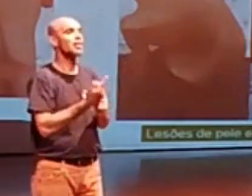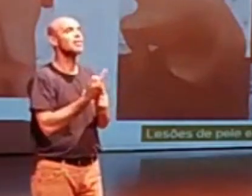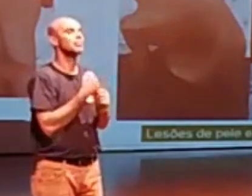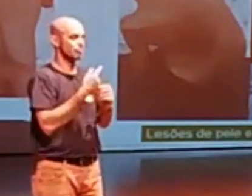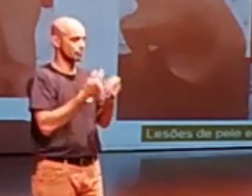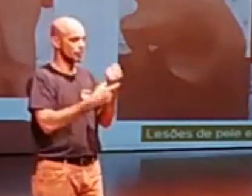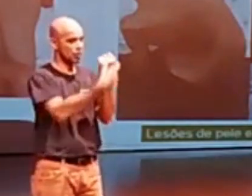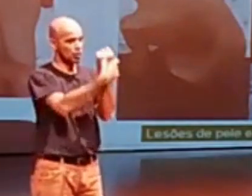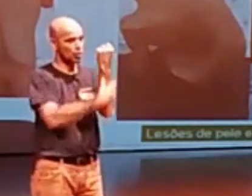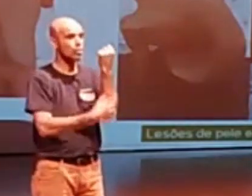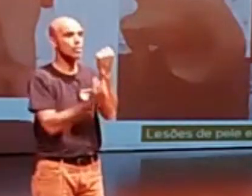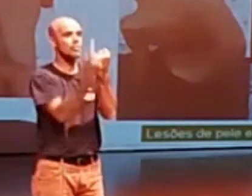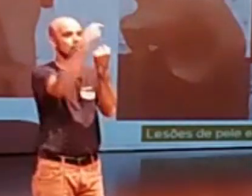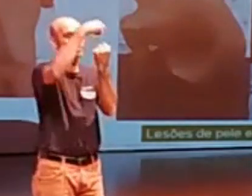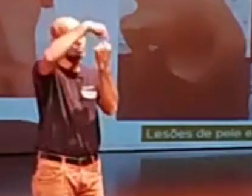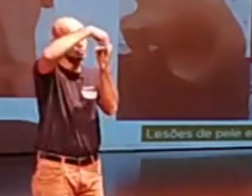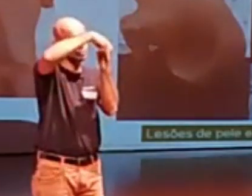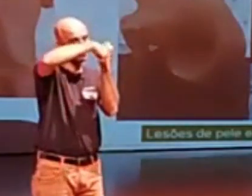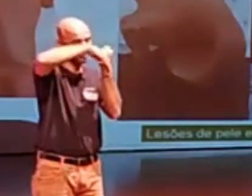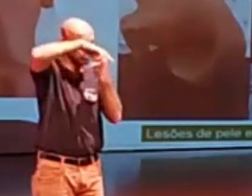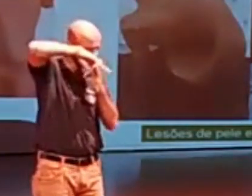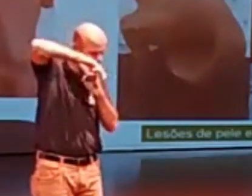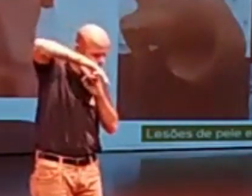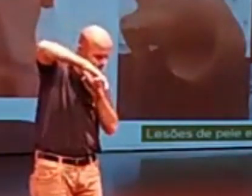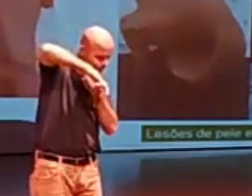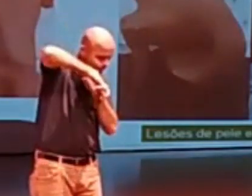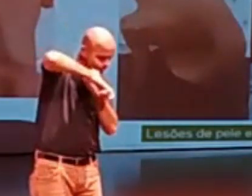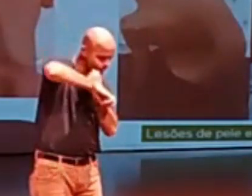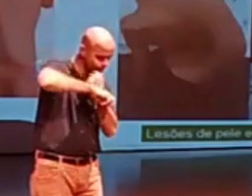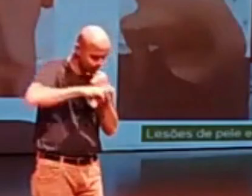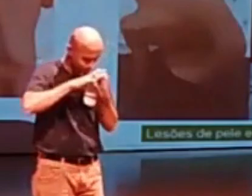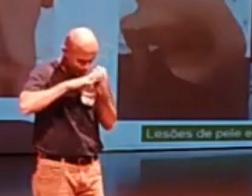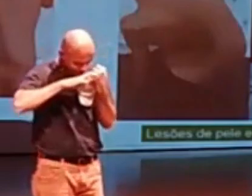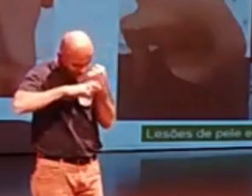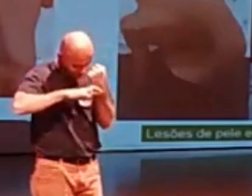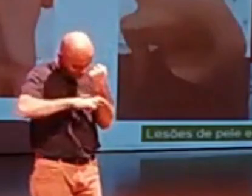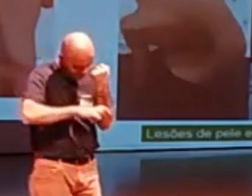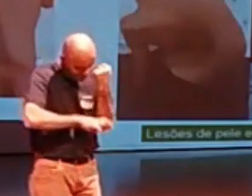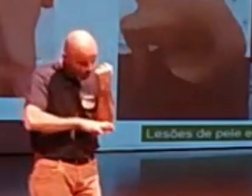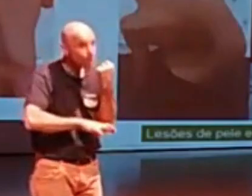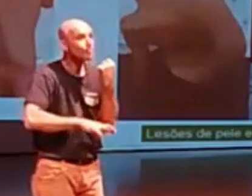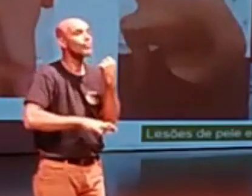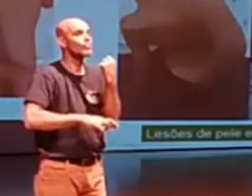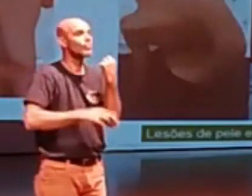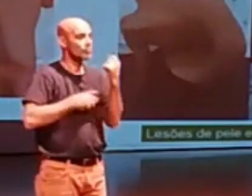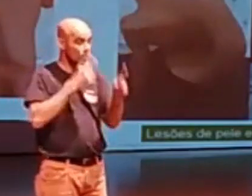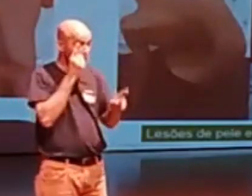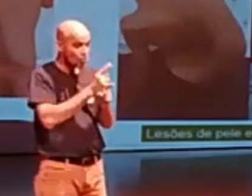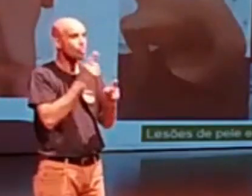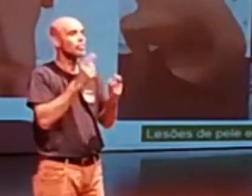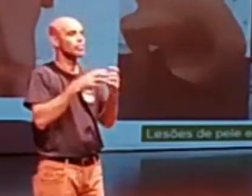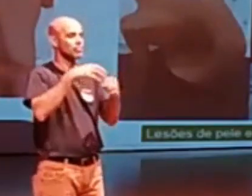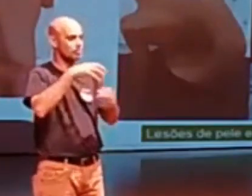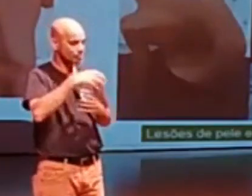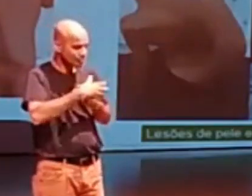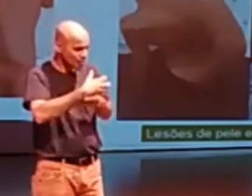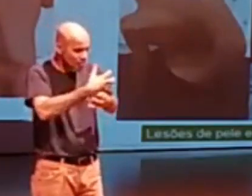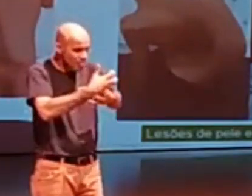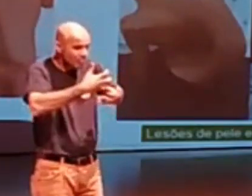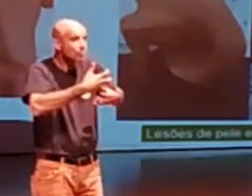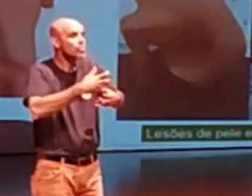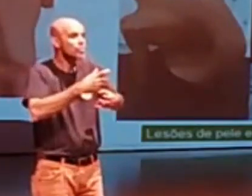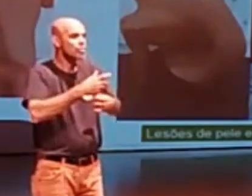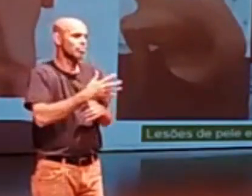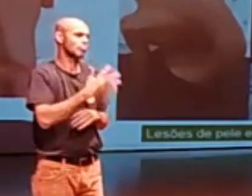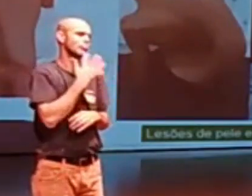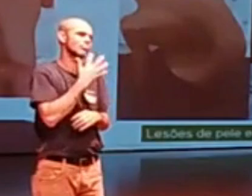coluna. Hoje, basicamente, é meu carro-chefe, é o que todo mundo me procura, eu rodo o Brasil por isso. Mas eu opero ainda deformidade. Eu sei quem é